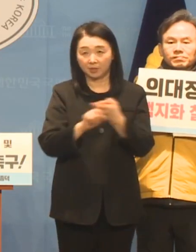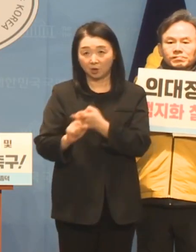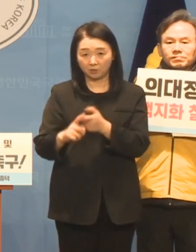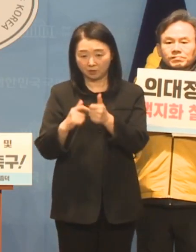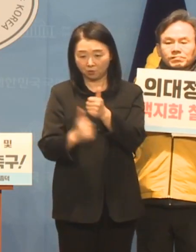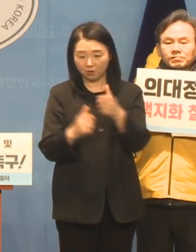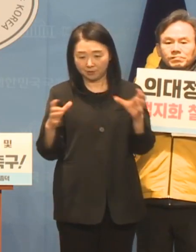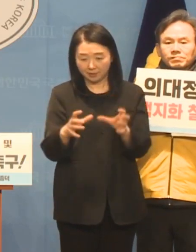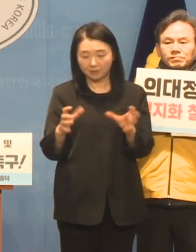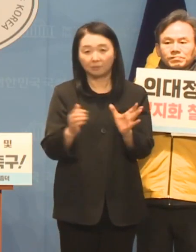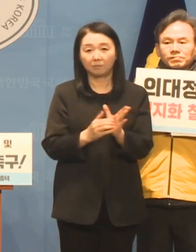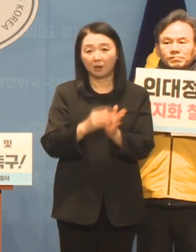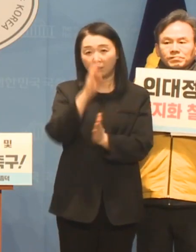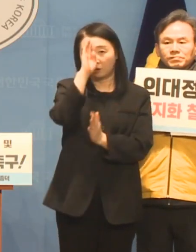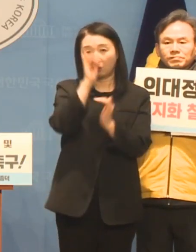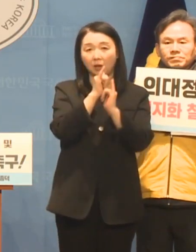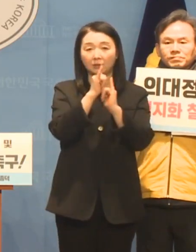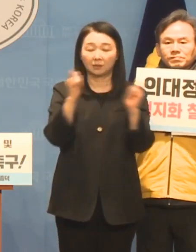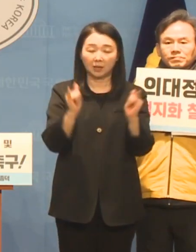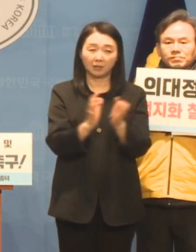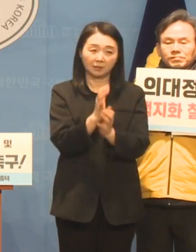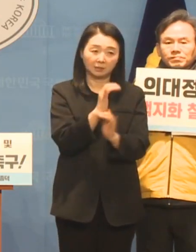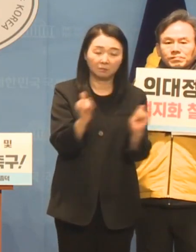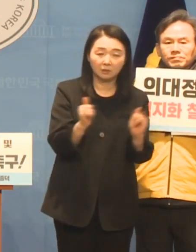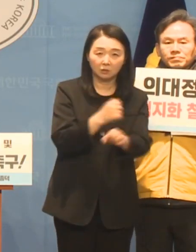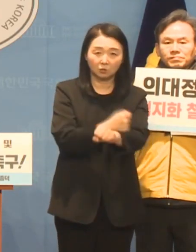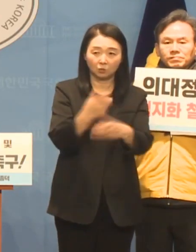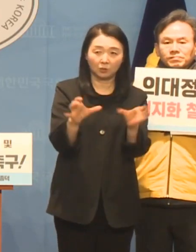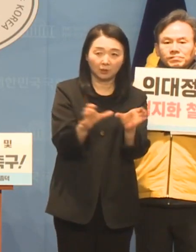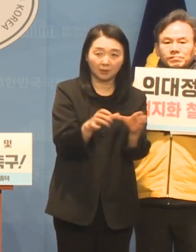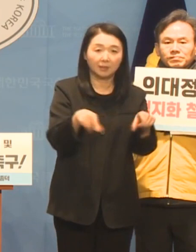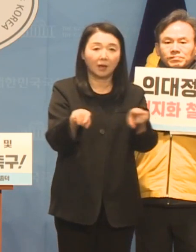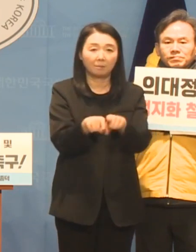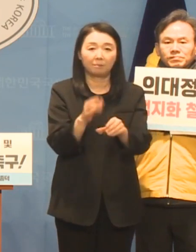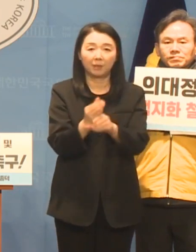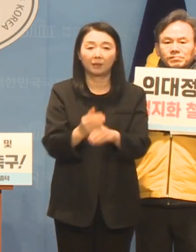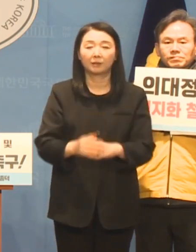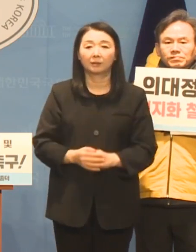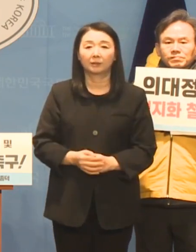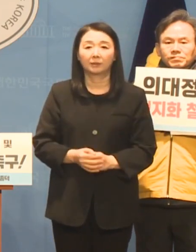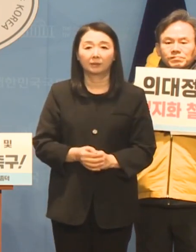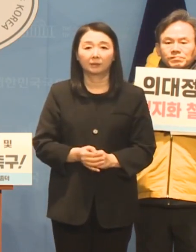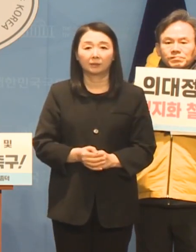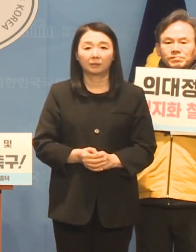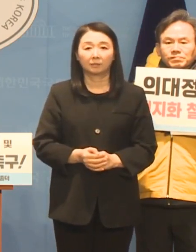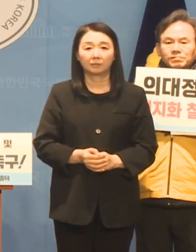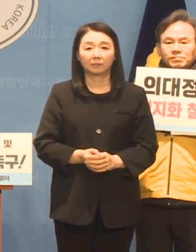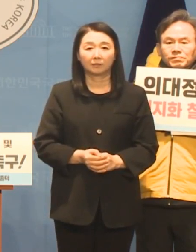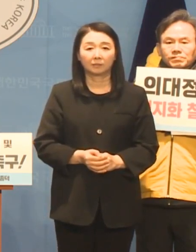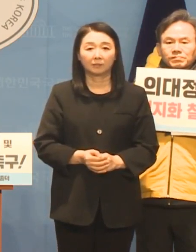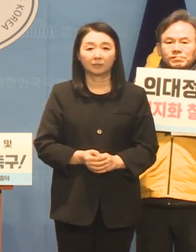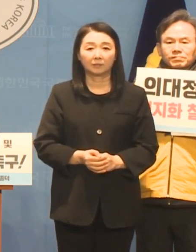연대단체로서 환자, 시민, 노동단체가 함께 하고 있습니다.